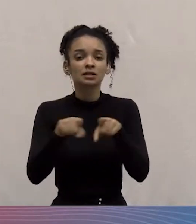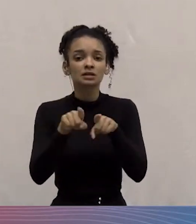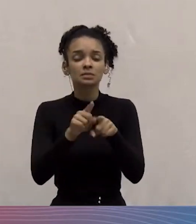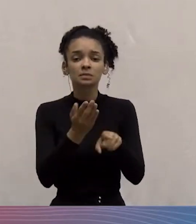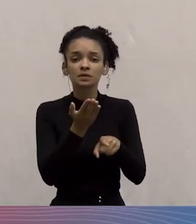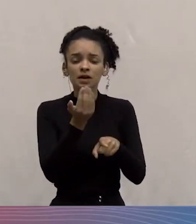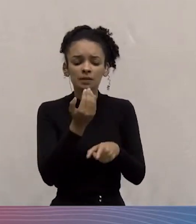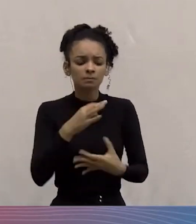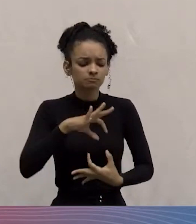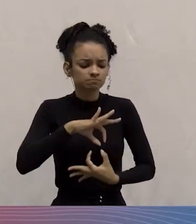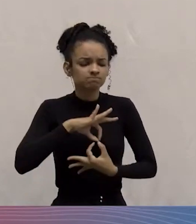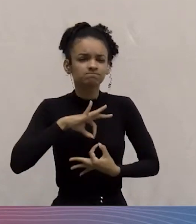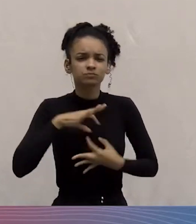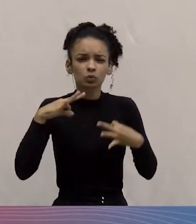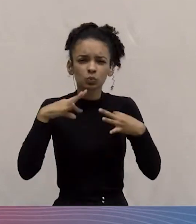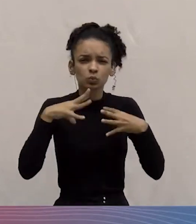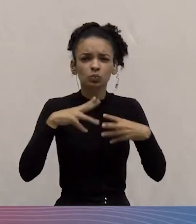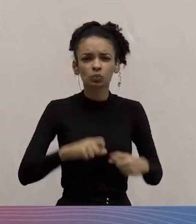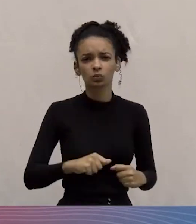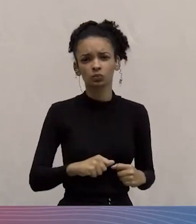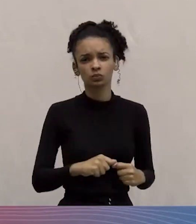que dá consistência para tudo.